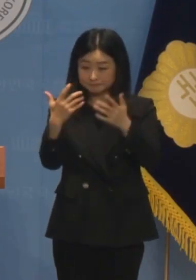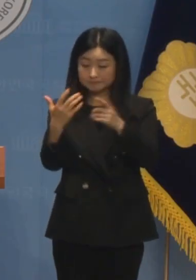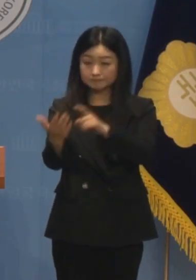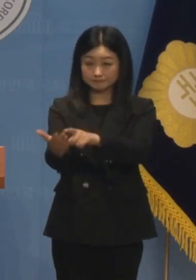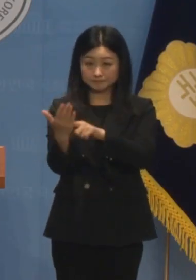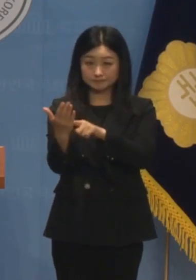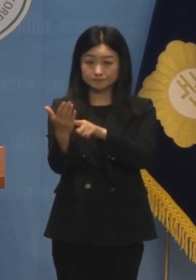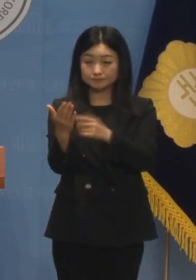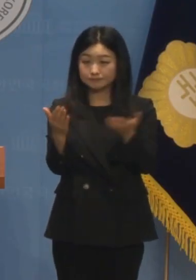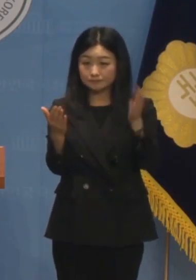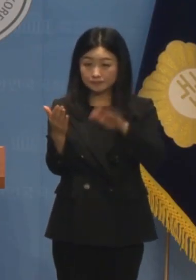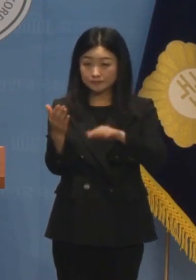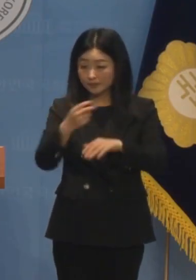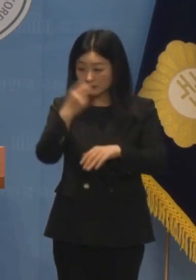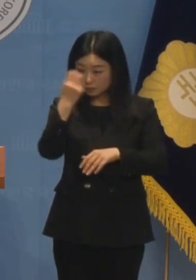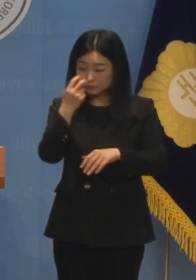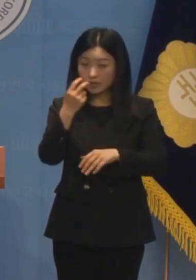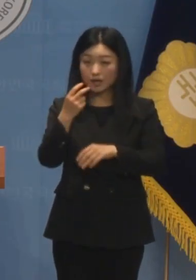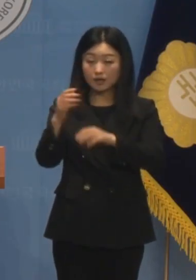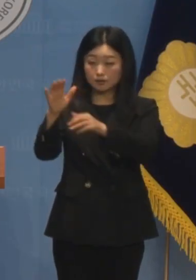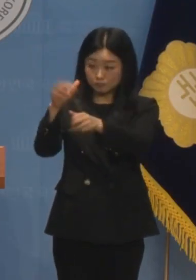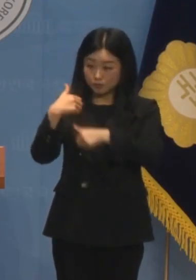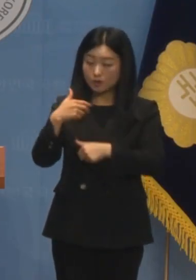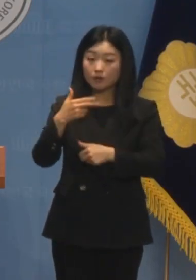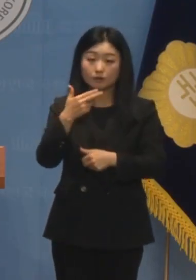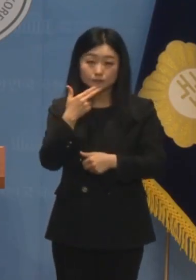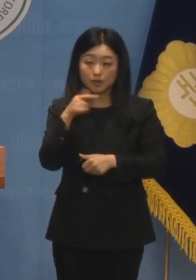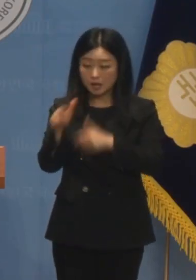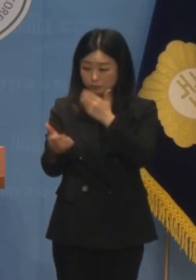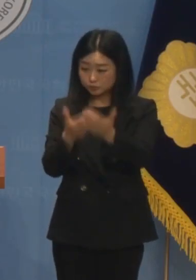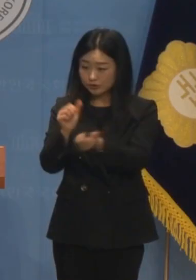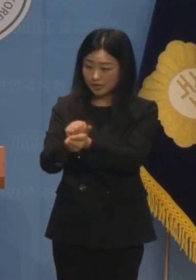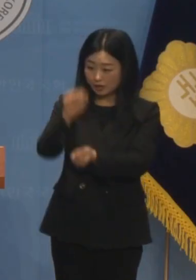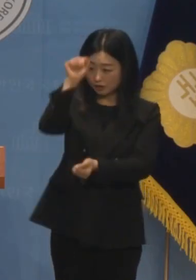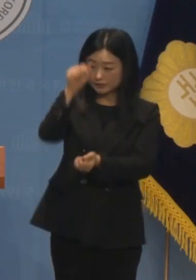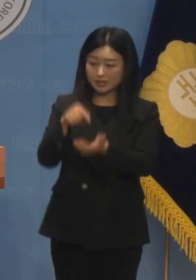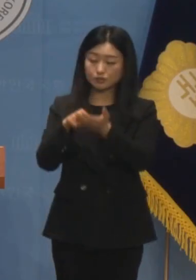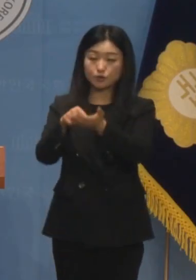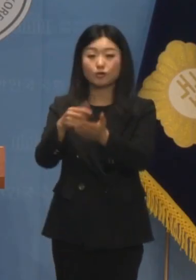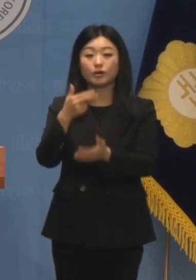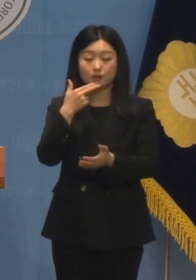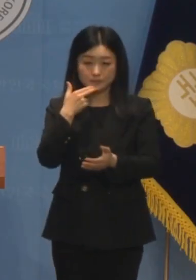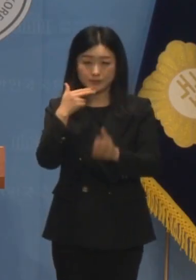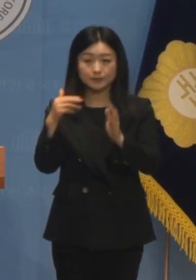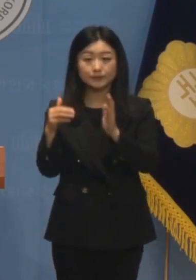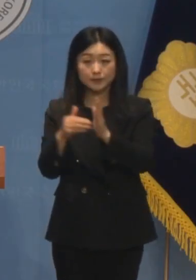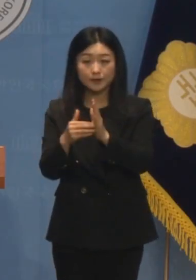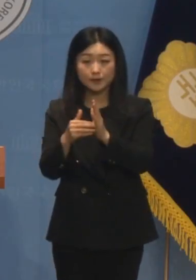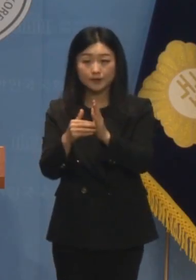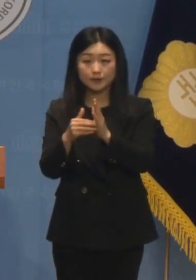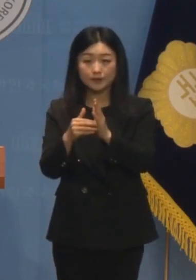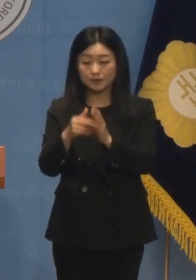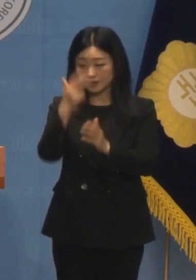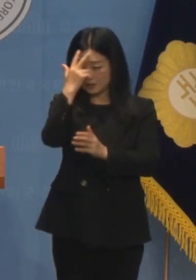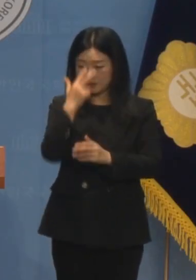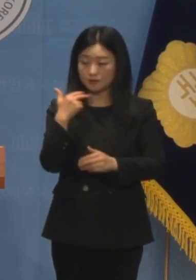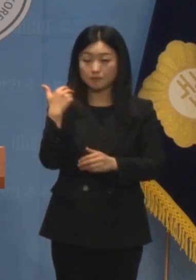명백한데도 소환 조사나 압수수색 영장 청구조차 없이